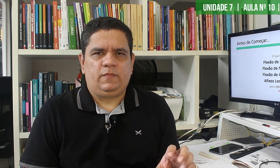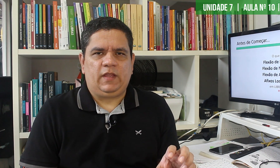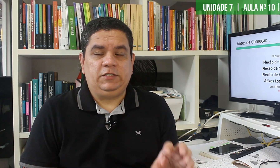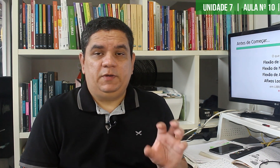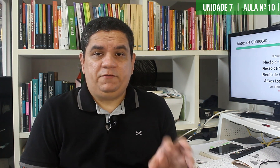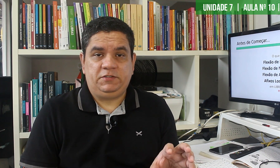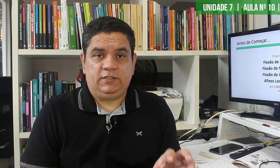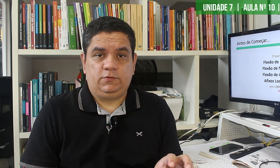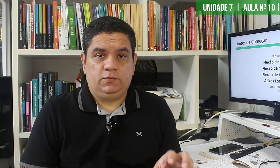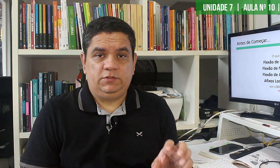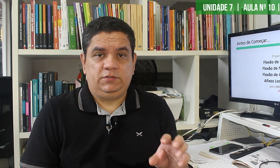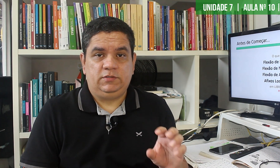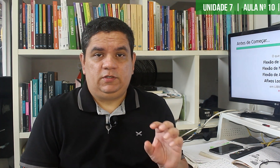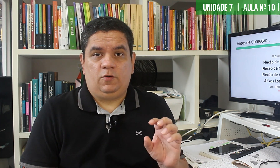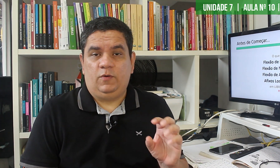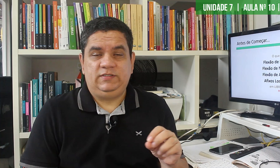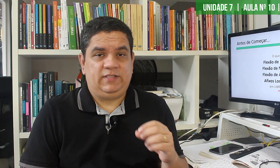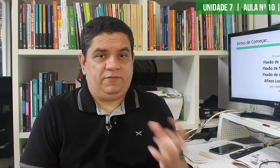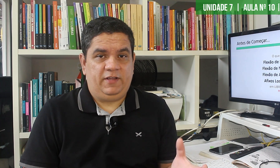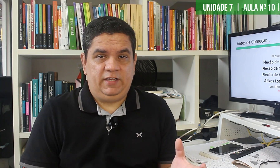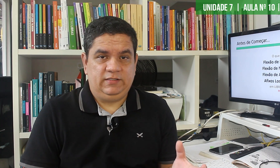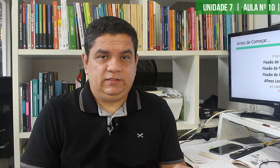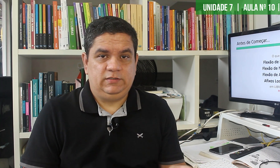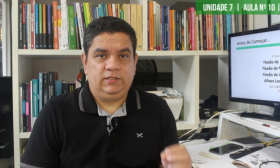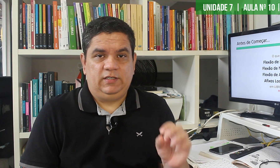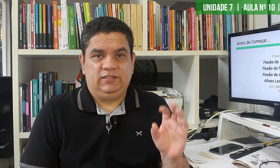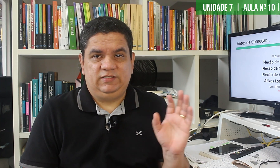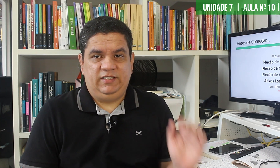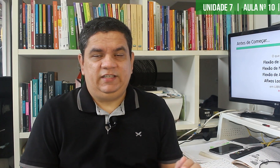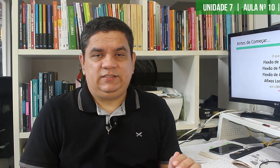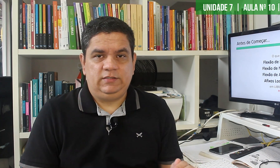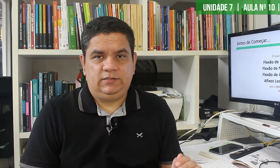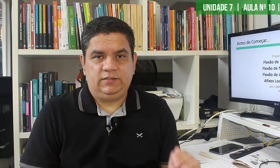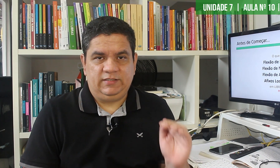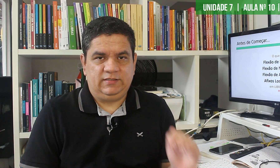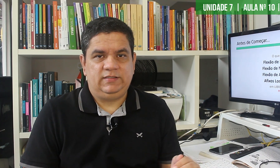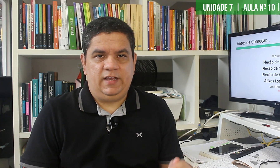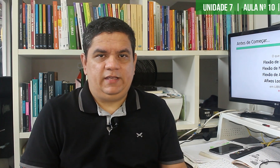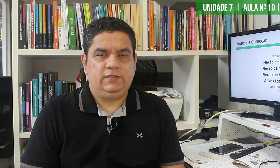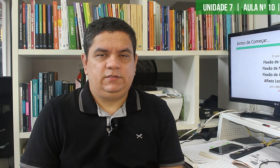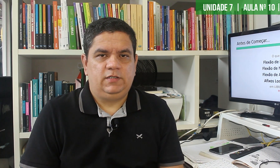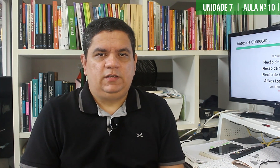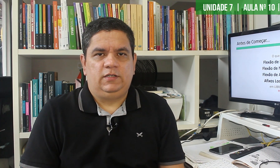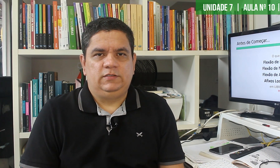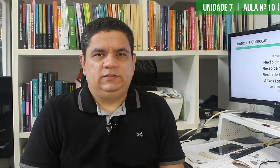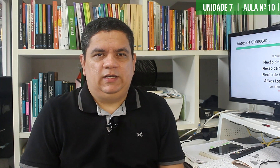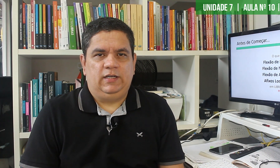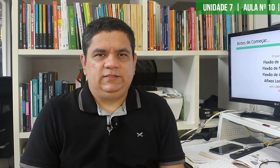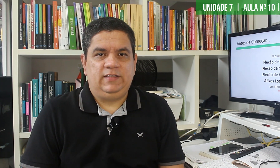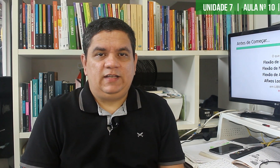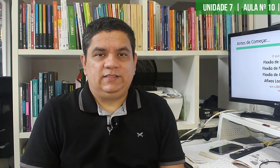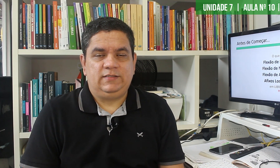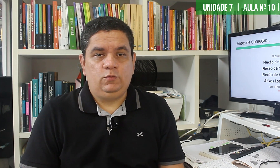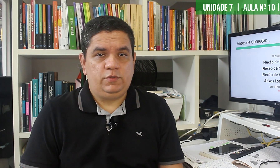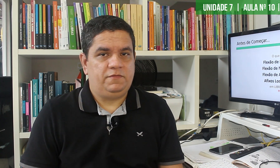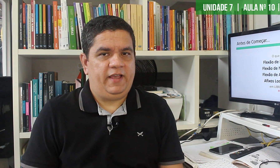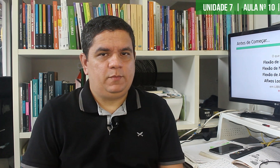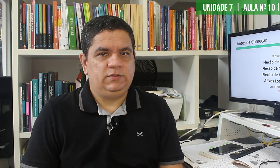as manifestações ou as interferências dessas ideias na sinalização dos verbos em